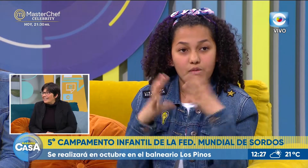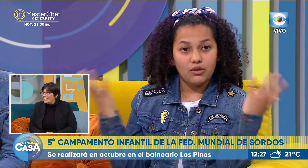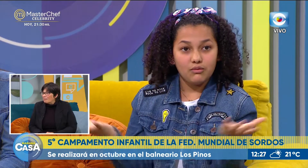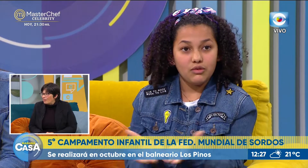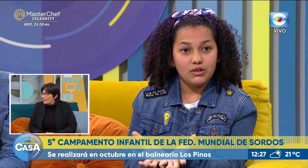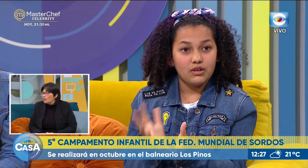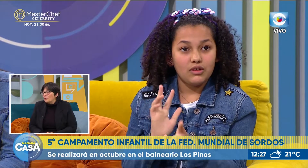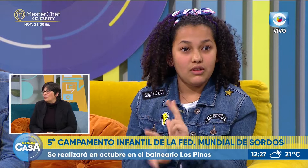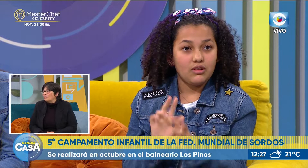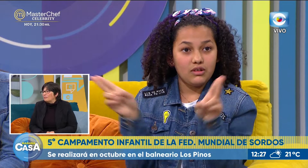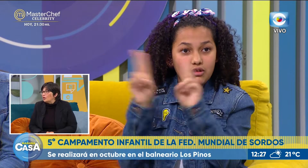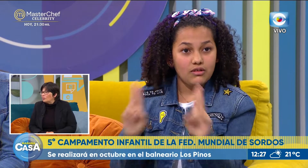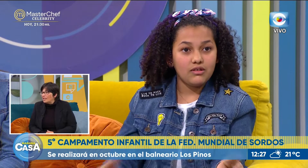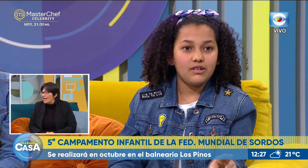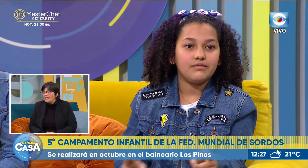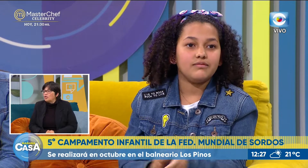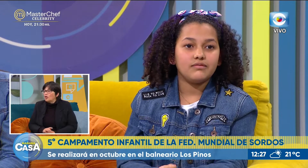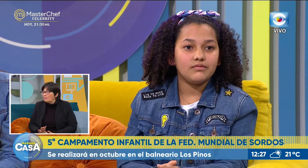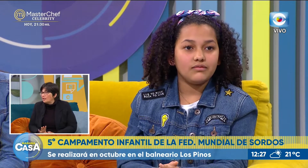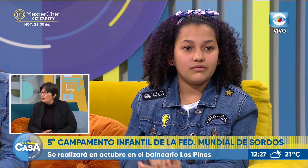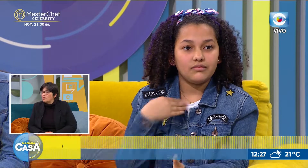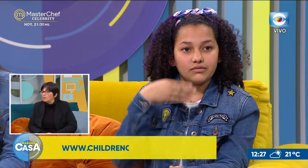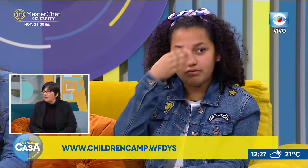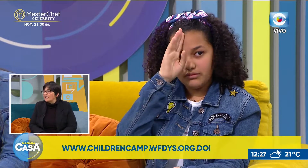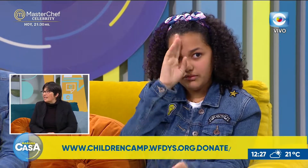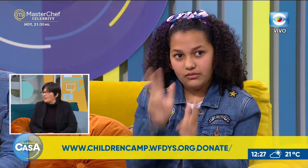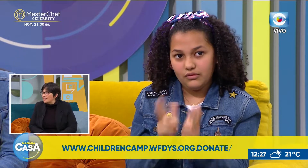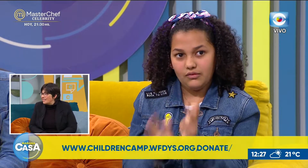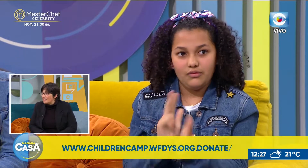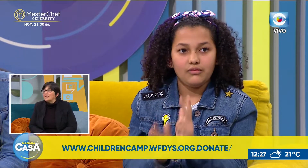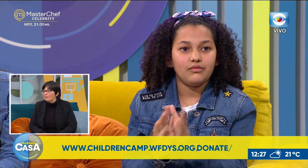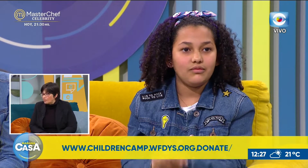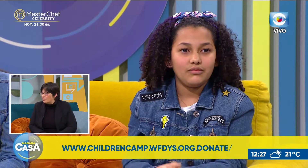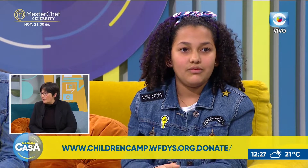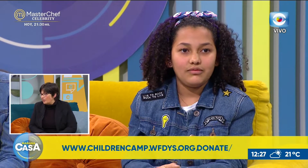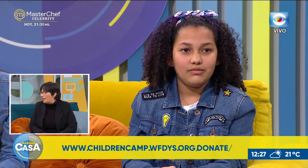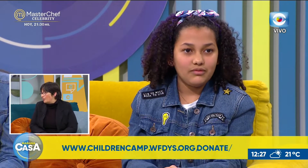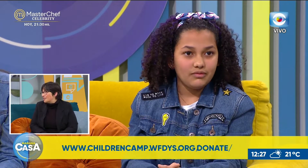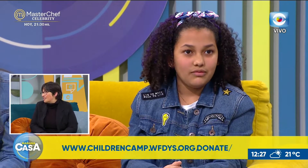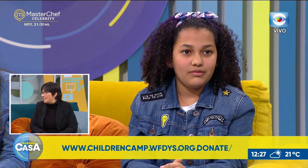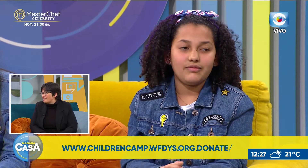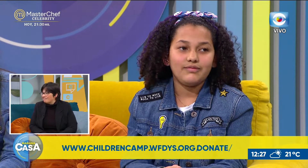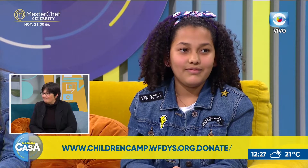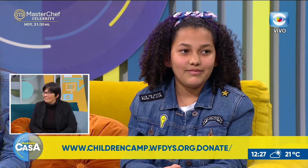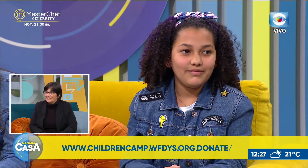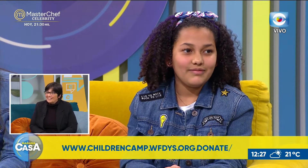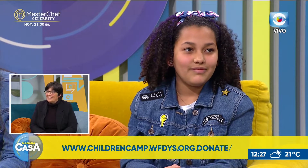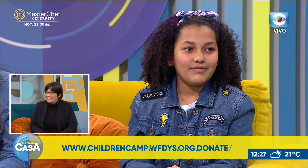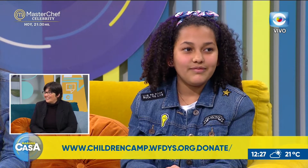En el campamento, es un campamento mundial y solamente nos vamos a comunicar en lengua de señas y vamos a aprender otras lenguas de señas.